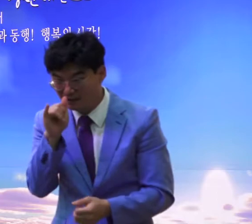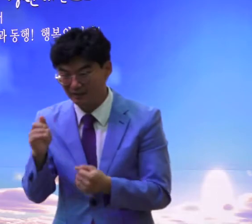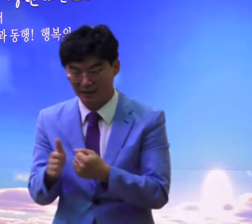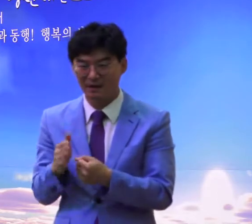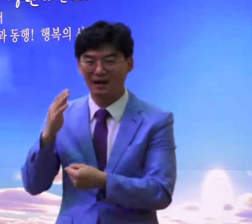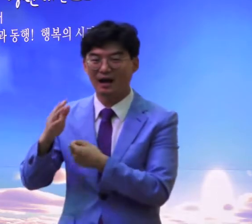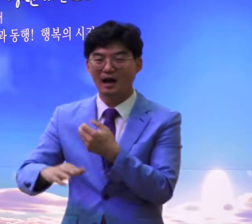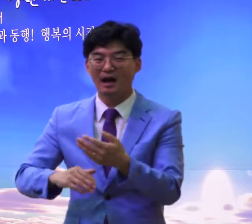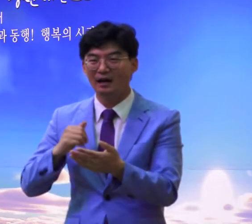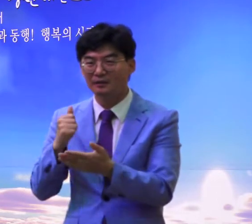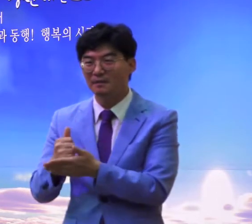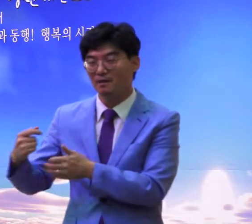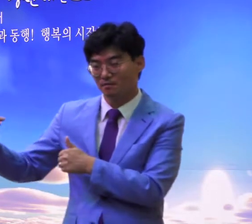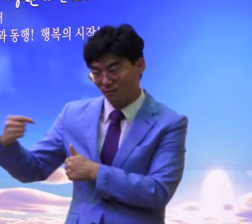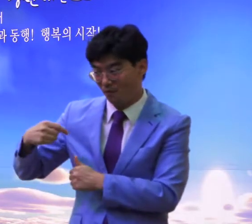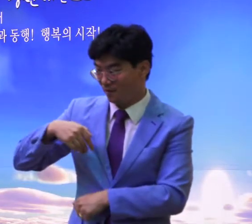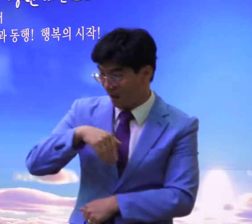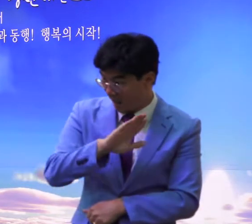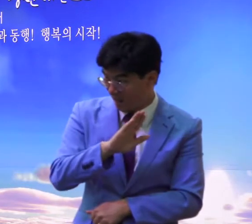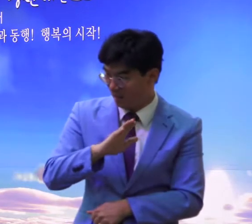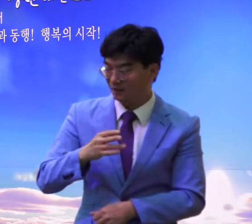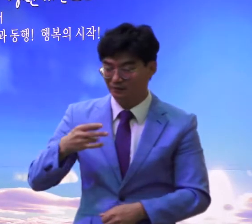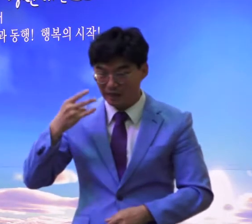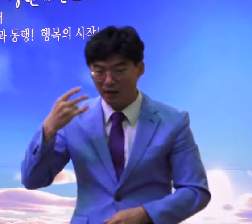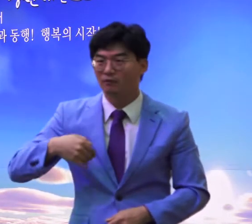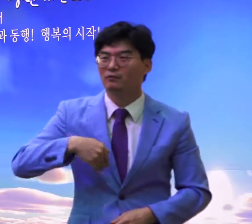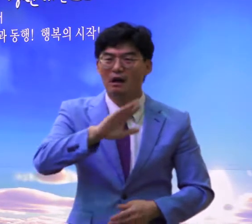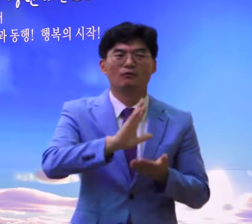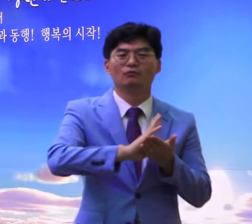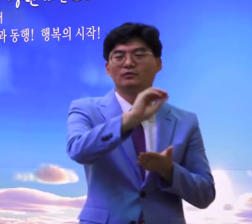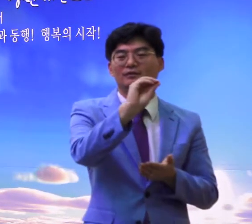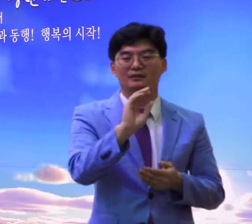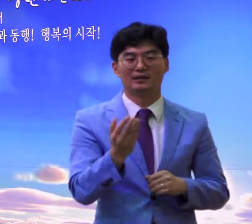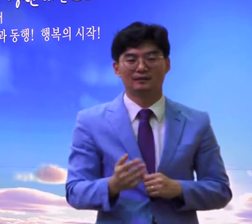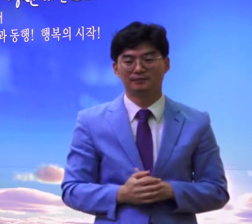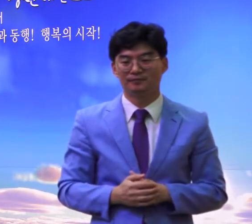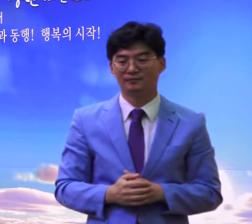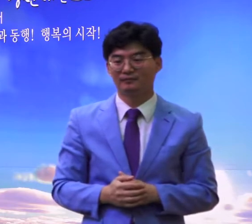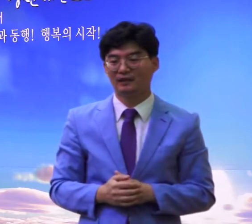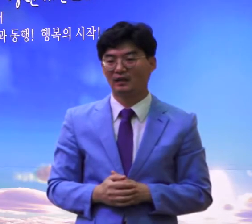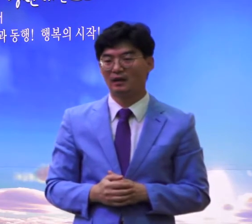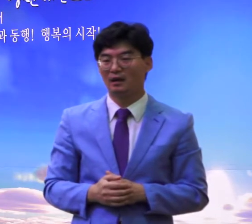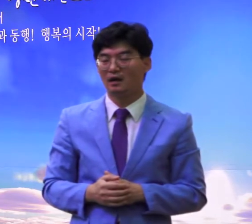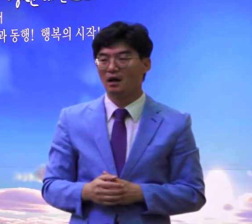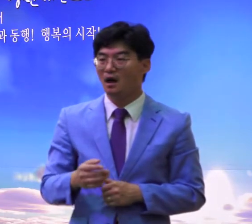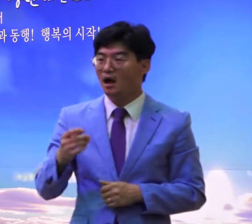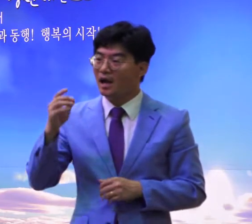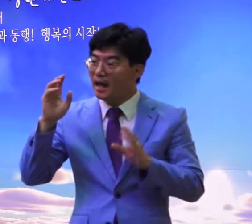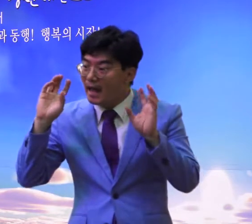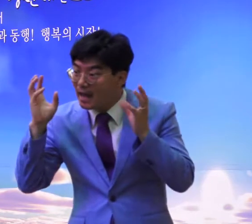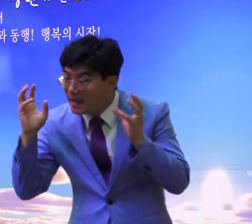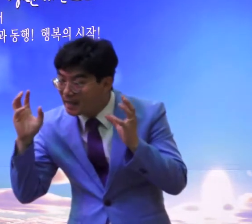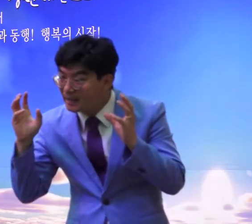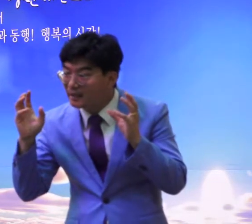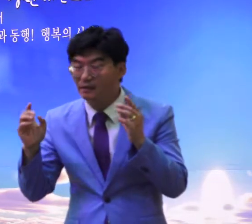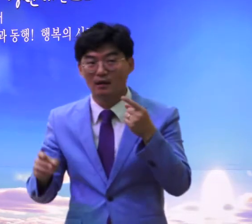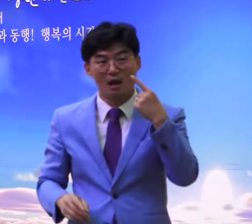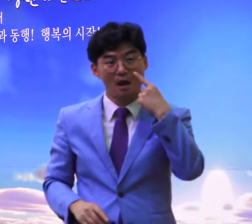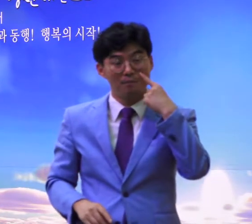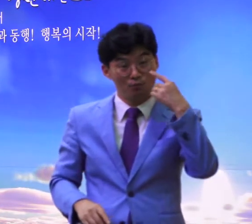길을 떠났던 것입니다. 여러분, 마치 어린아이가 아버지의 손을 붙잡고 혹은 어머니의